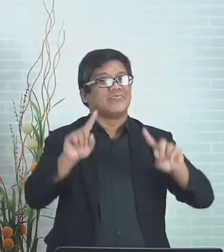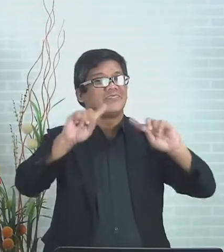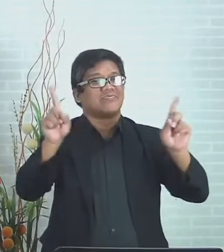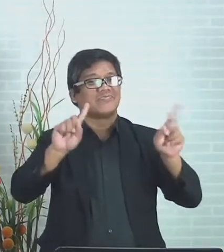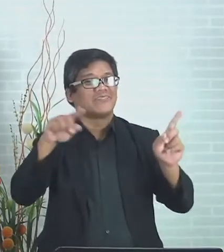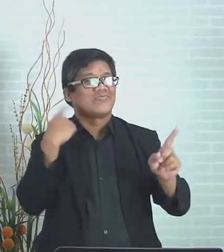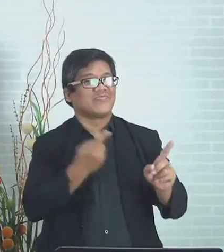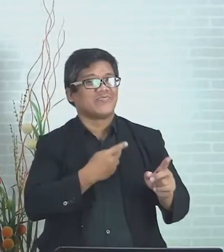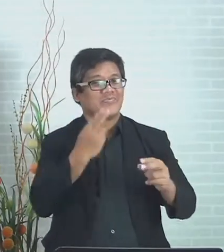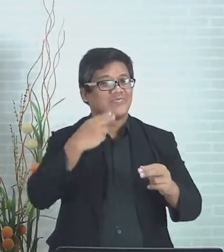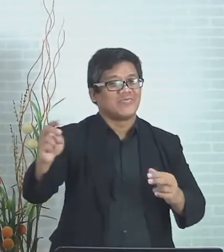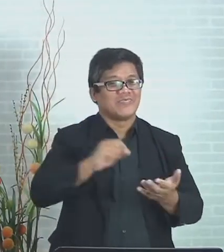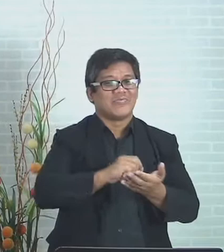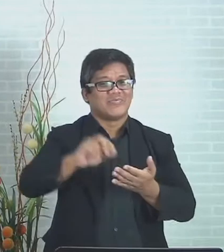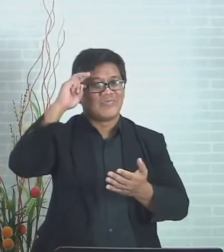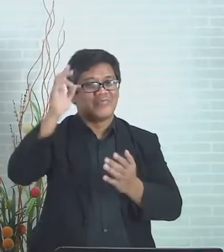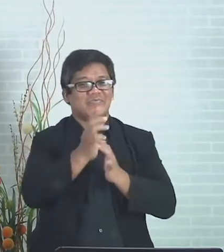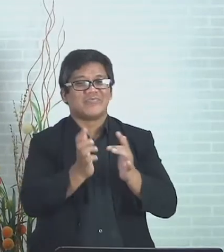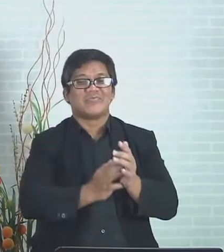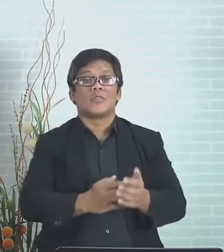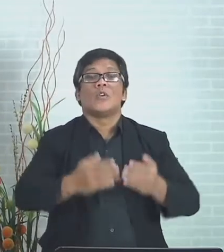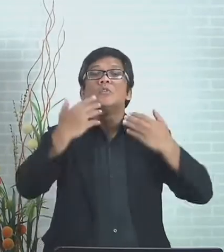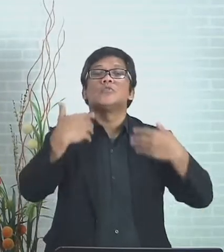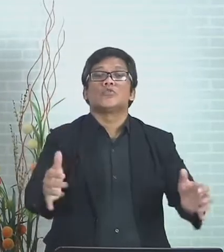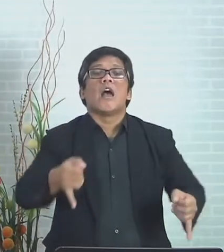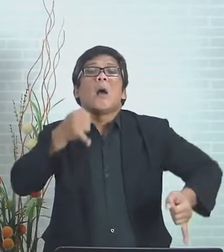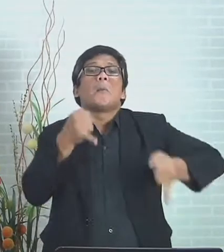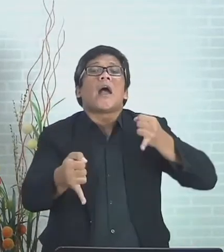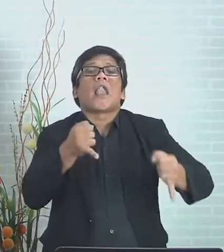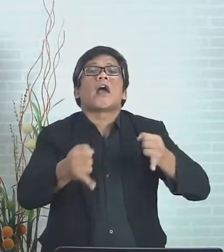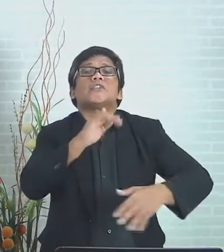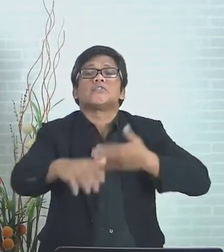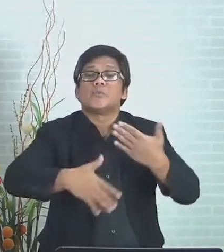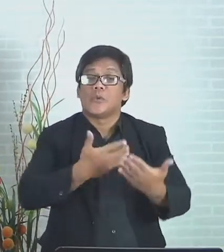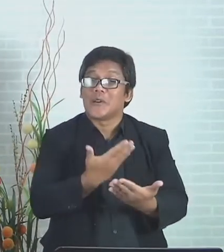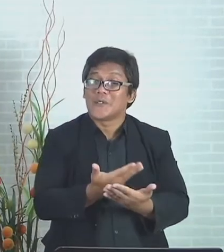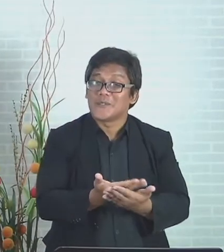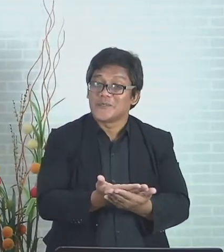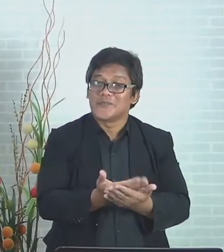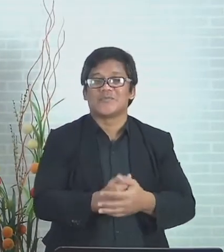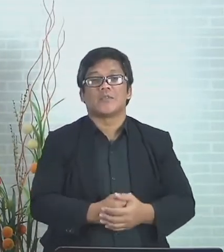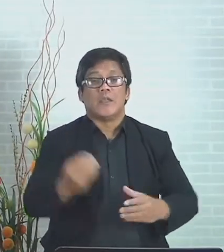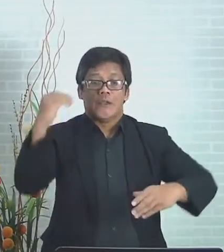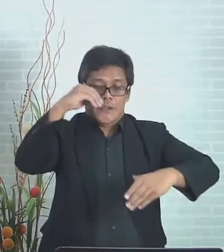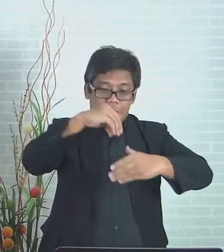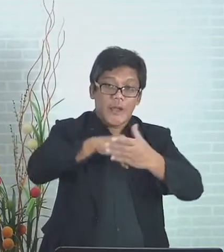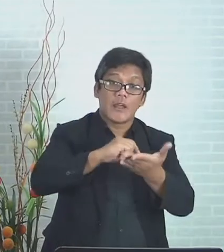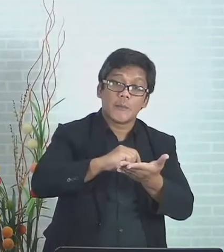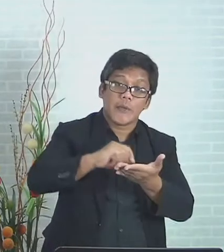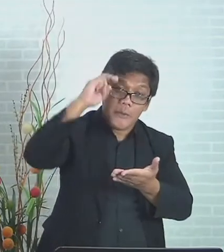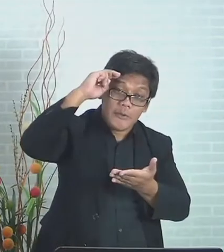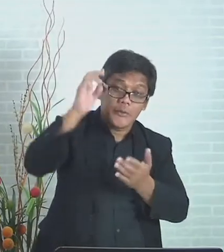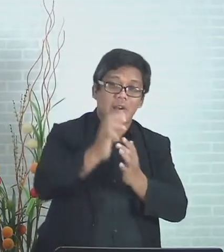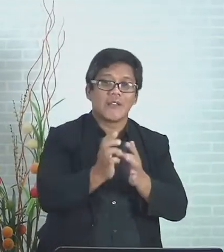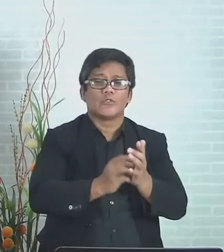percaya nama Tuhan Yesus Kristus telah menaklukkan semuanya itu tadi dikatakan bahwa di dalam nama Tuhan Yesus